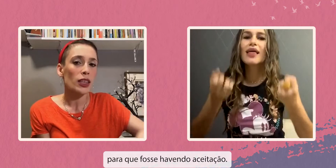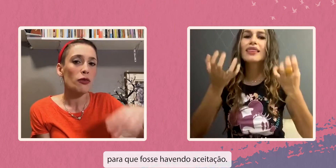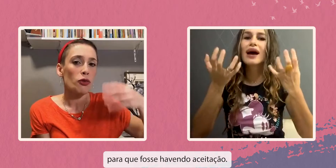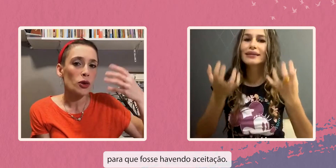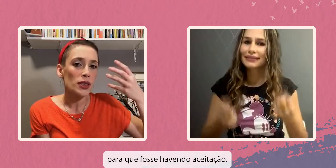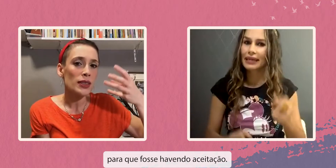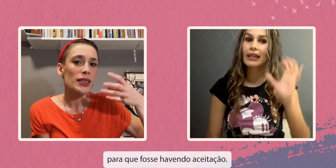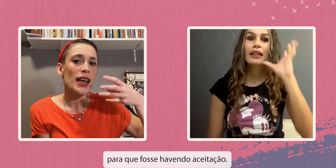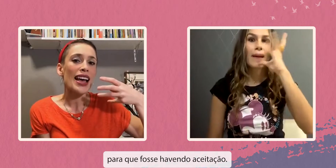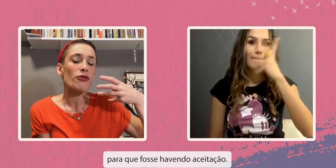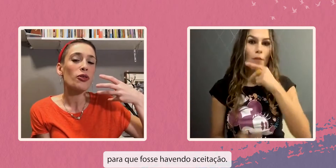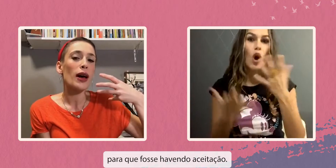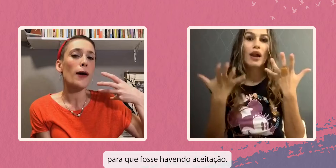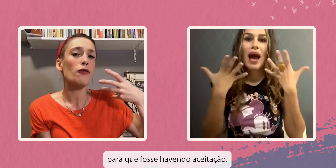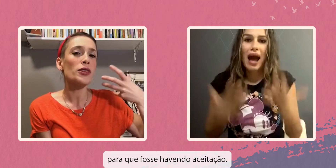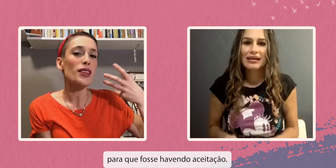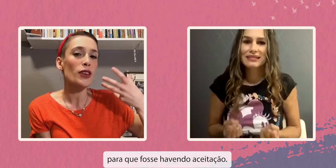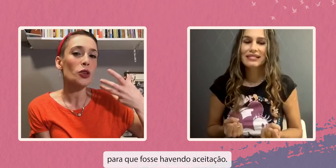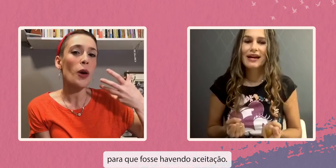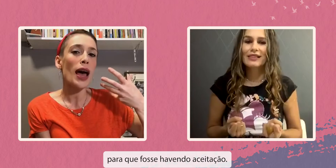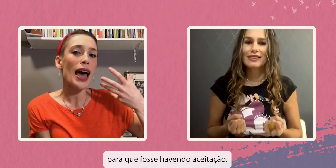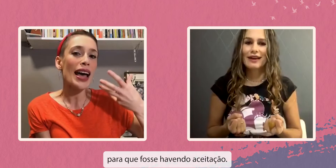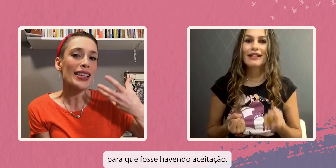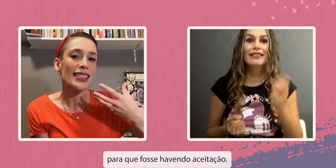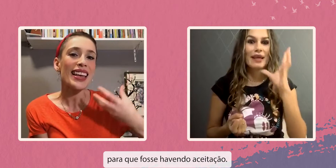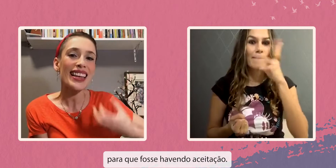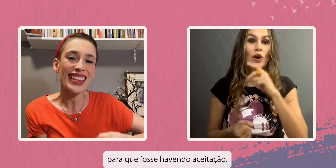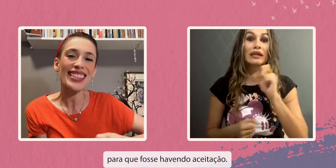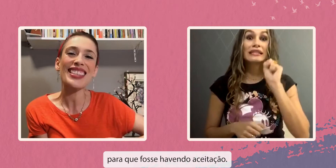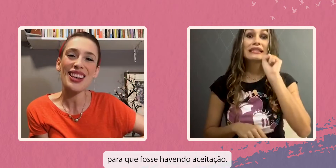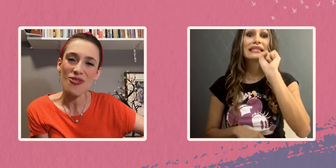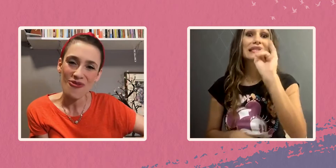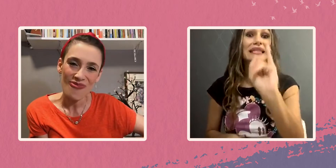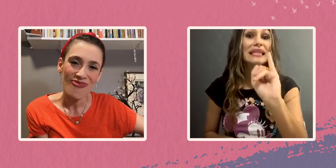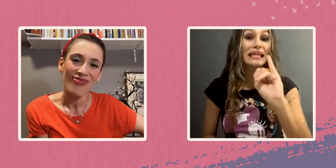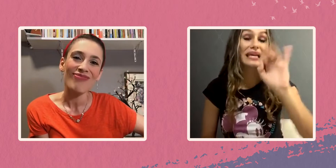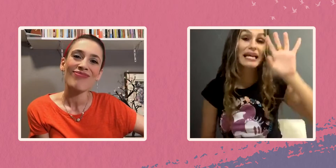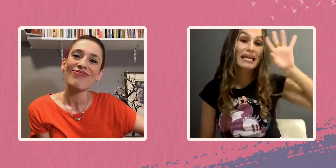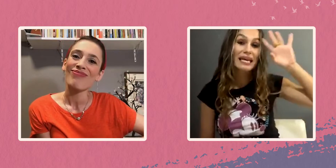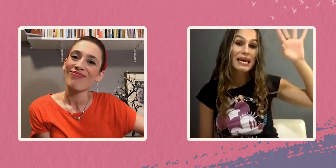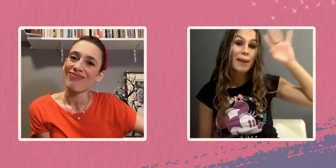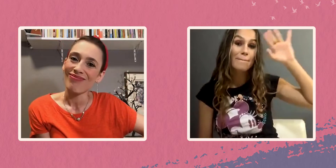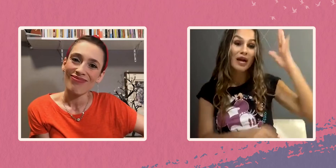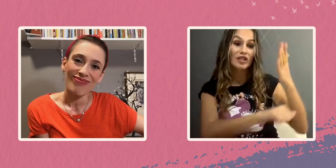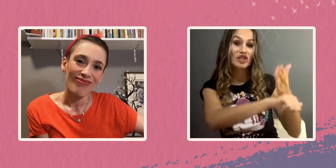né, para que fosse havendo a aceitação.